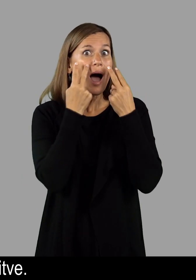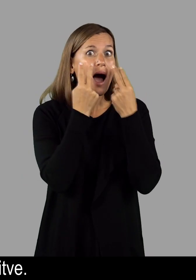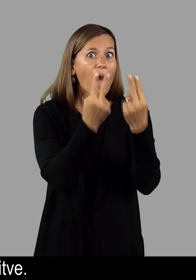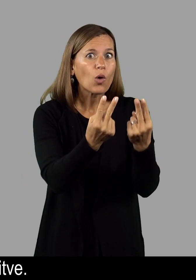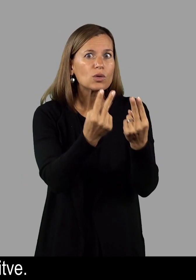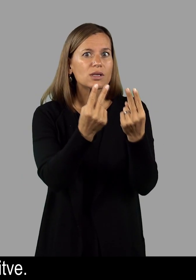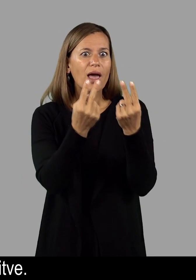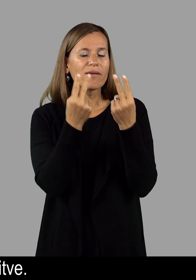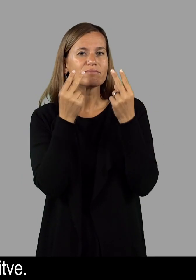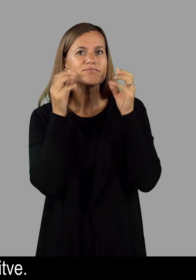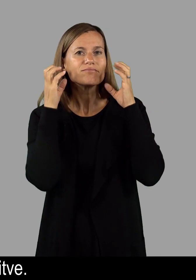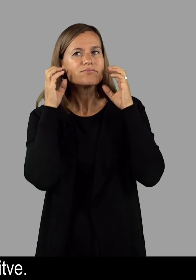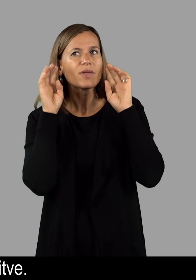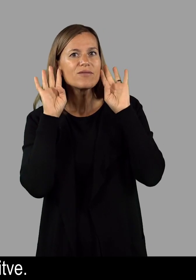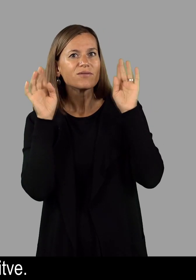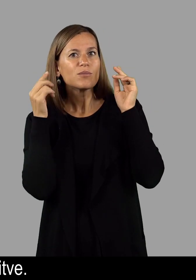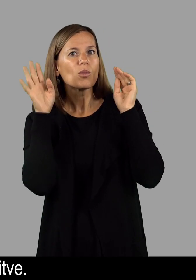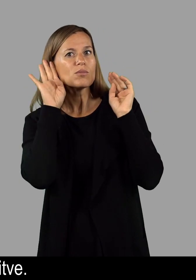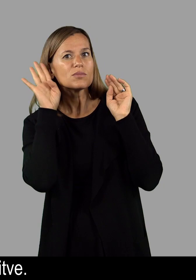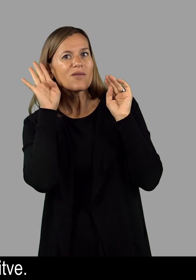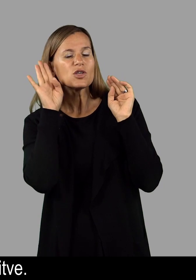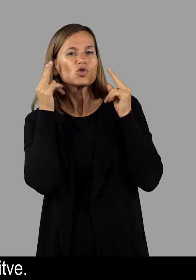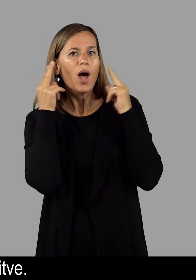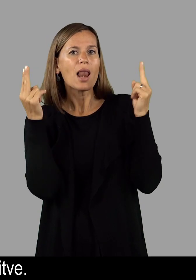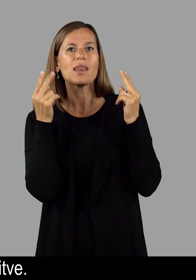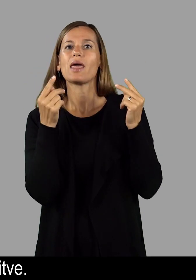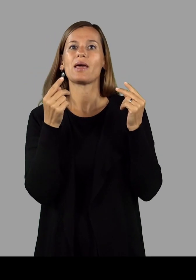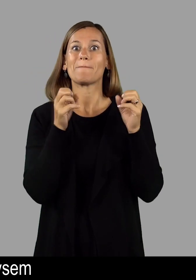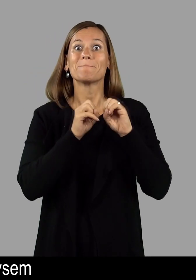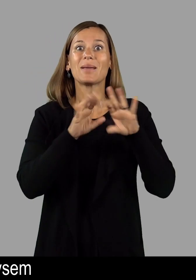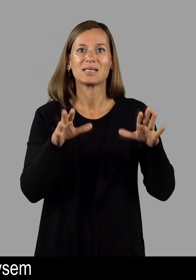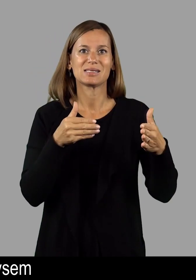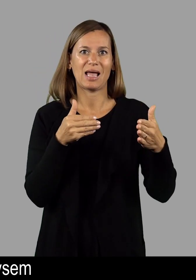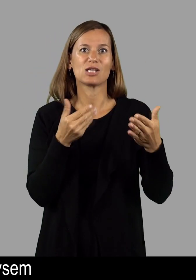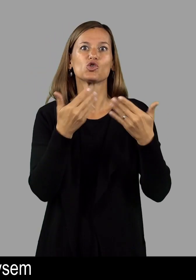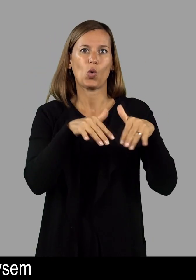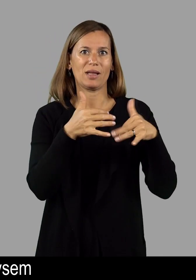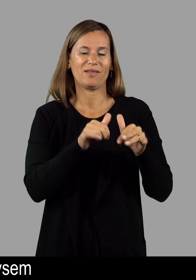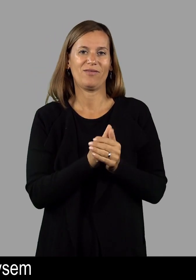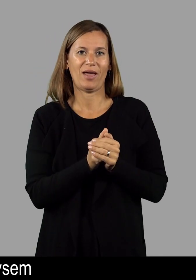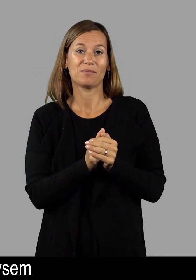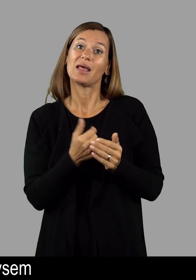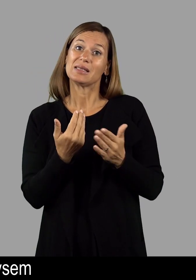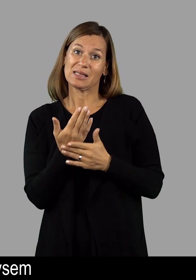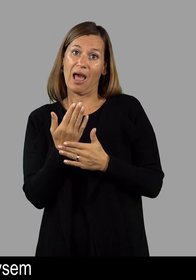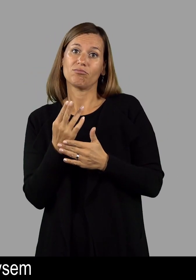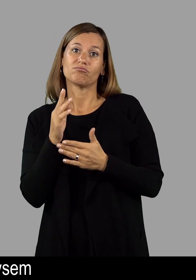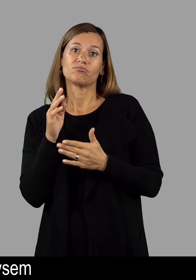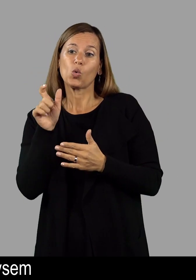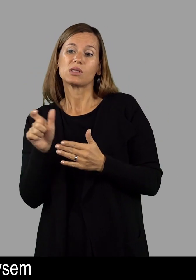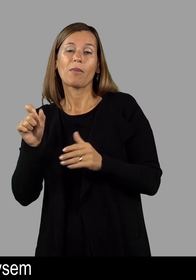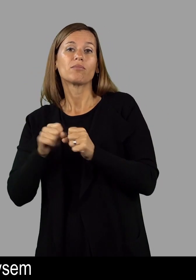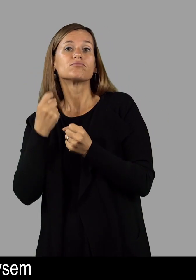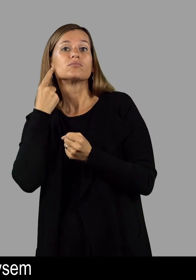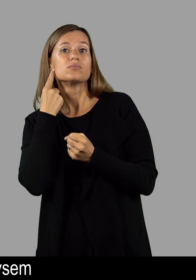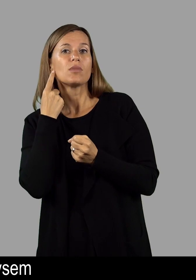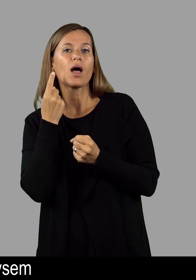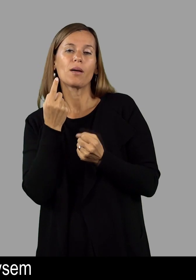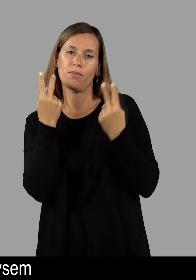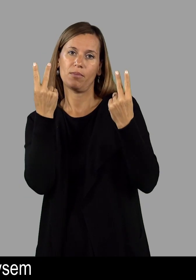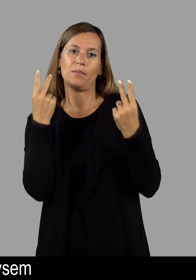audiovizualne medijske storitve. V to področje spadajo za osebe z okvaro sluha seveda predvsem podnapisi in